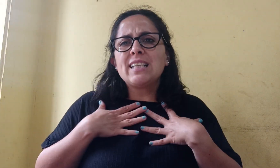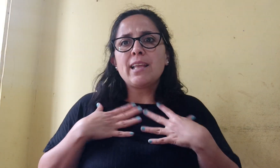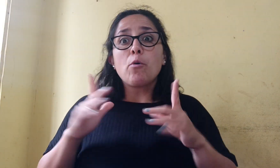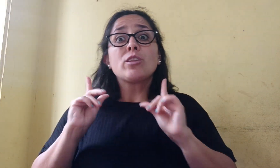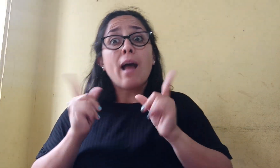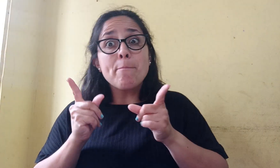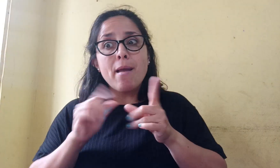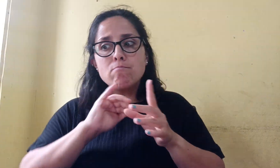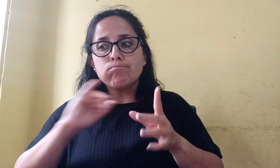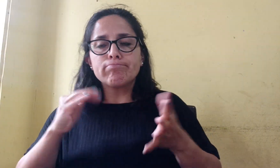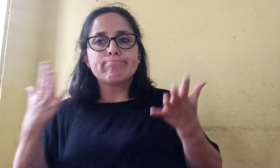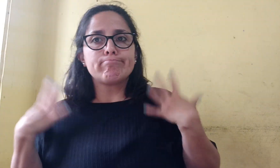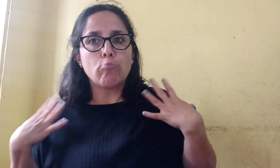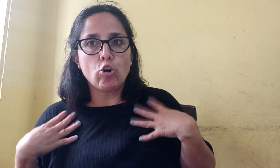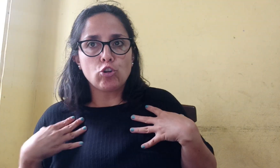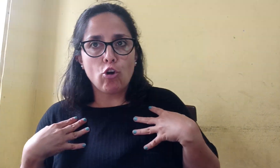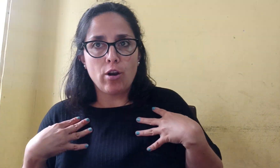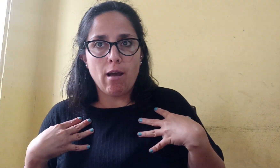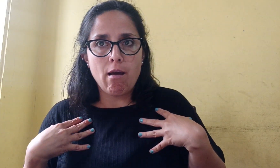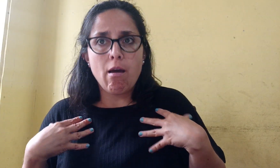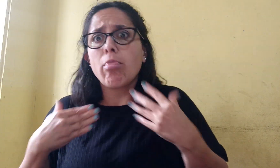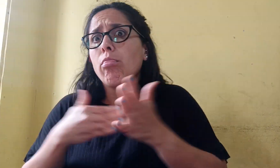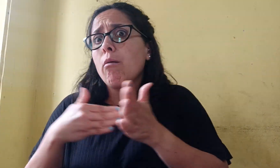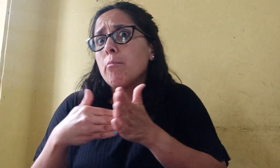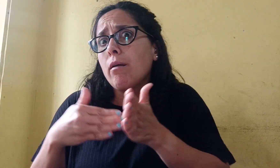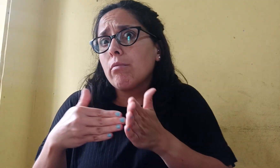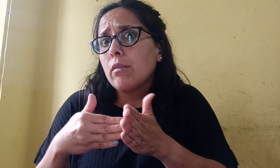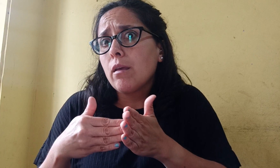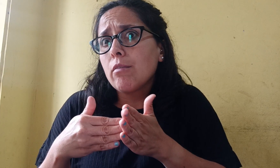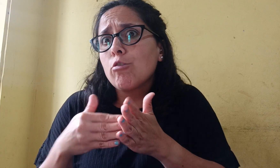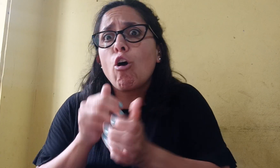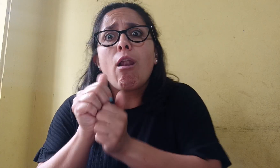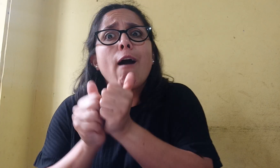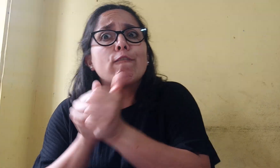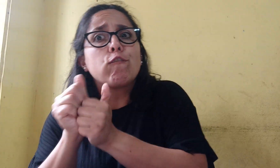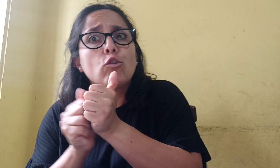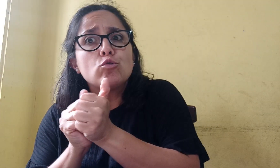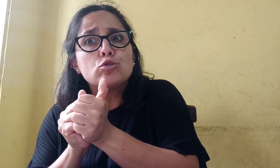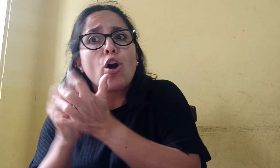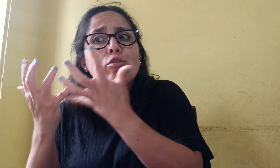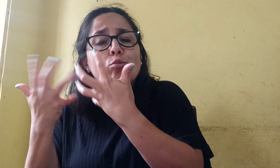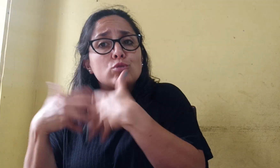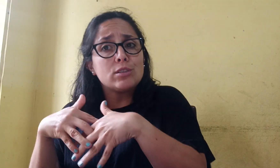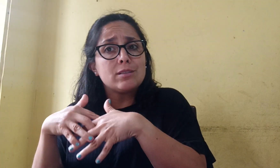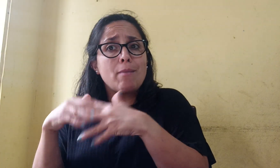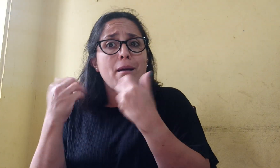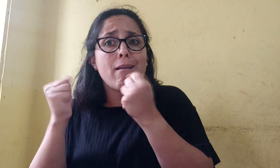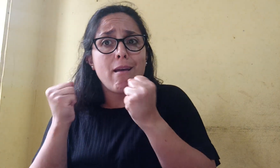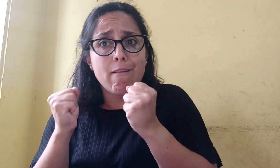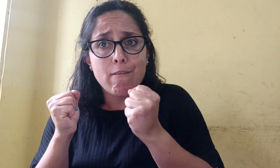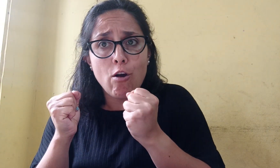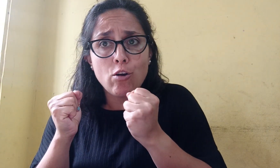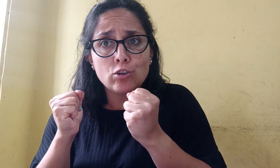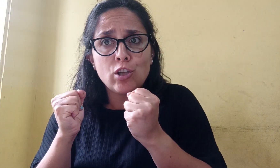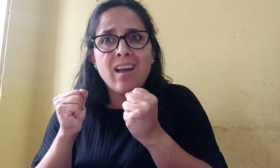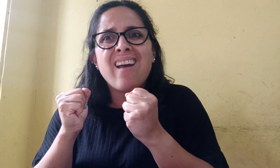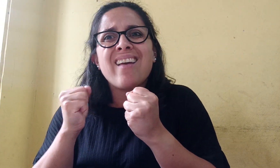independientemente, digamos, de cuál sea la parte de la función de un sistema nervioso, que son subdivisiones, ¿no es cierto?